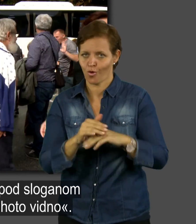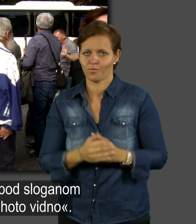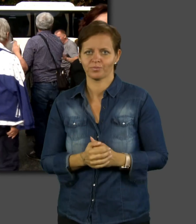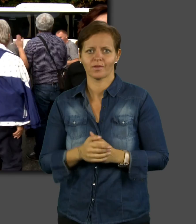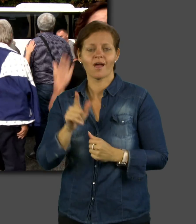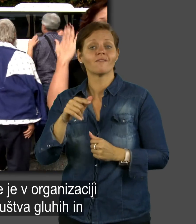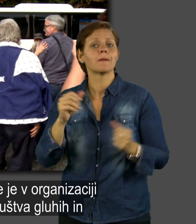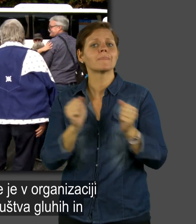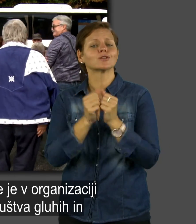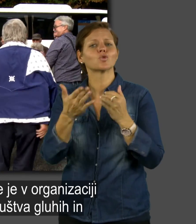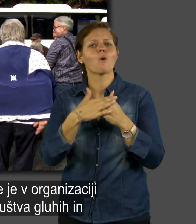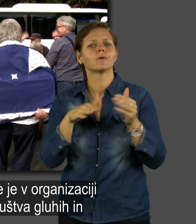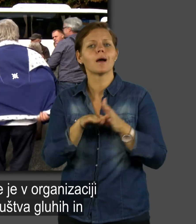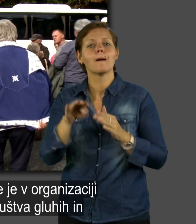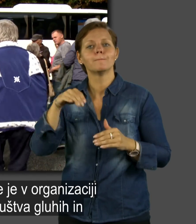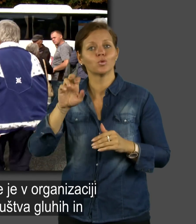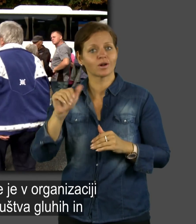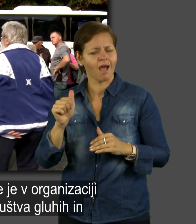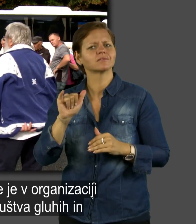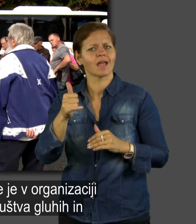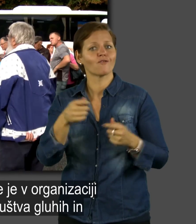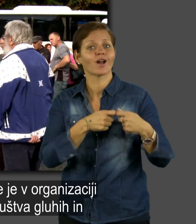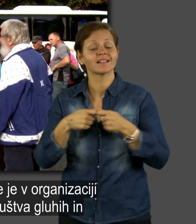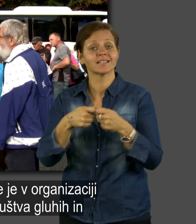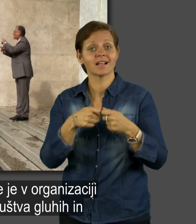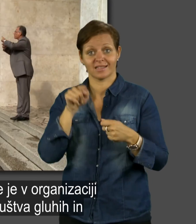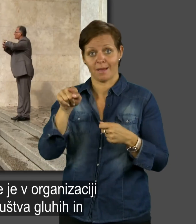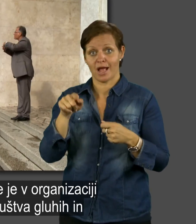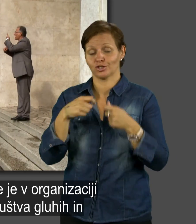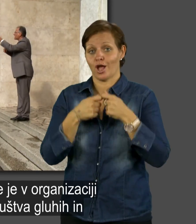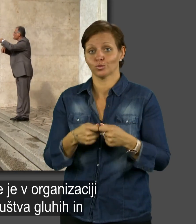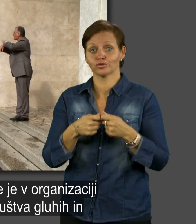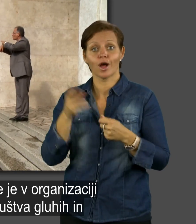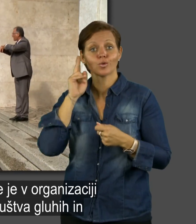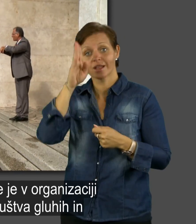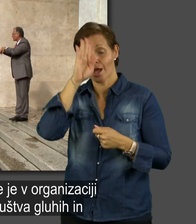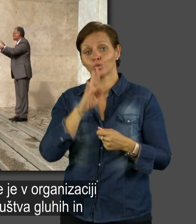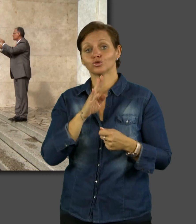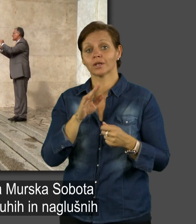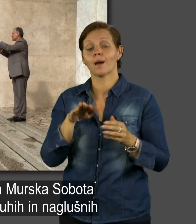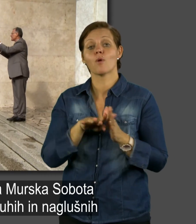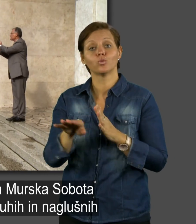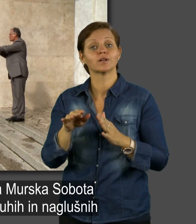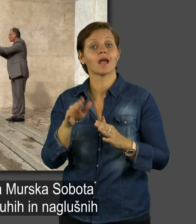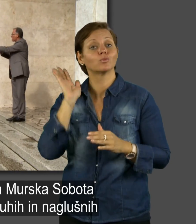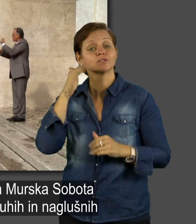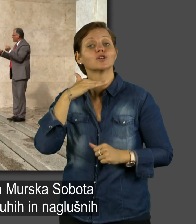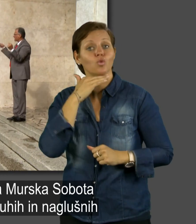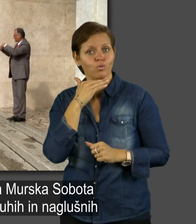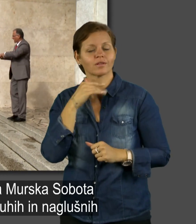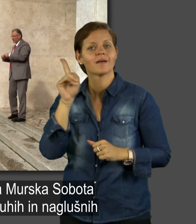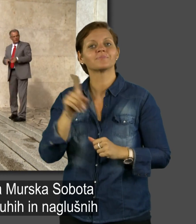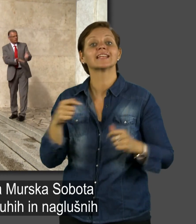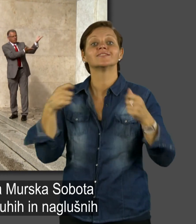gluhoto vidno. V mestu ob Muri se je v organizaciji tamkajšnjega Društva gluhih in naglušnih